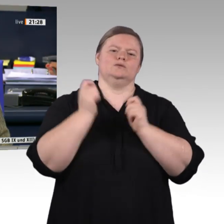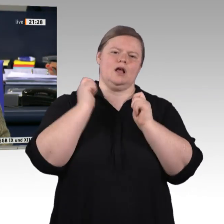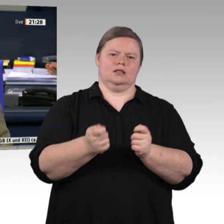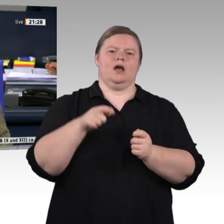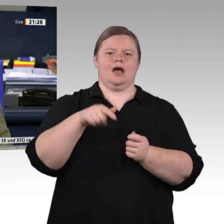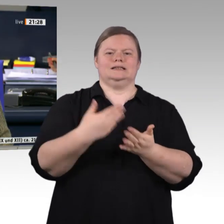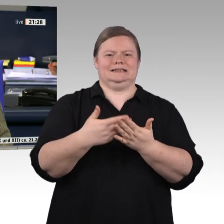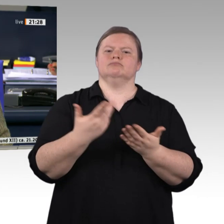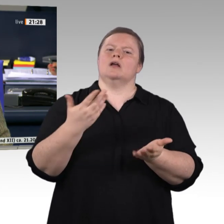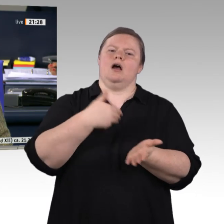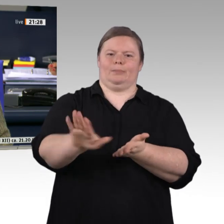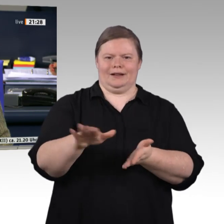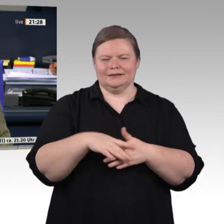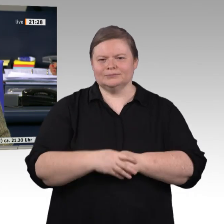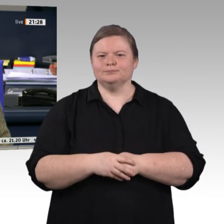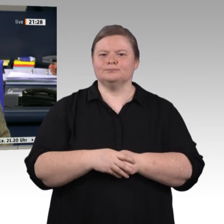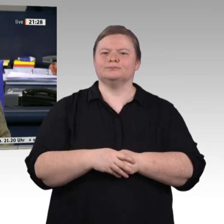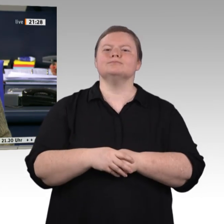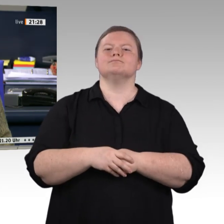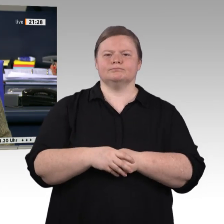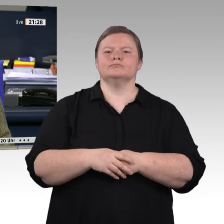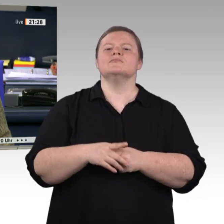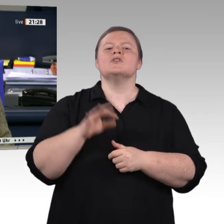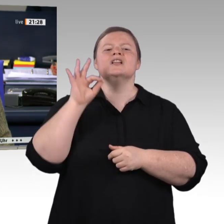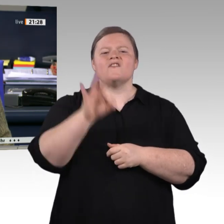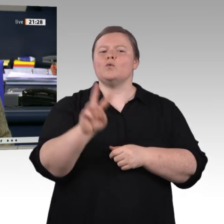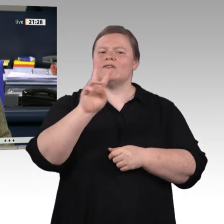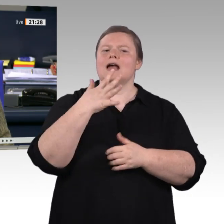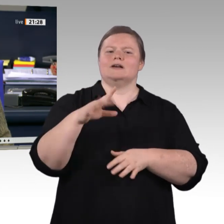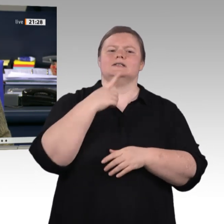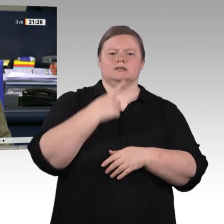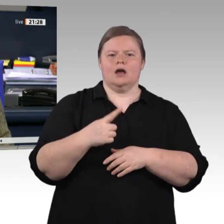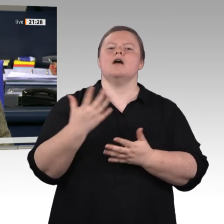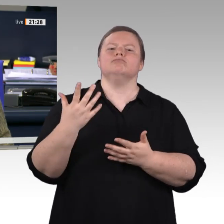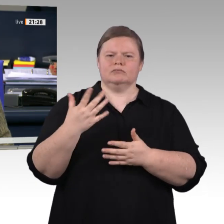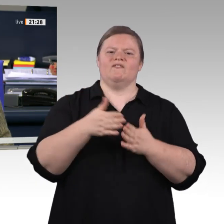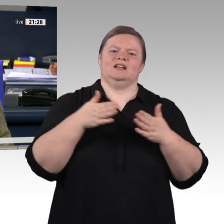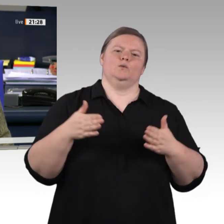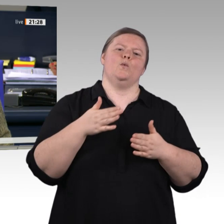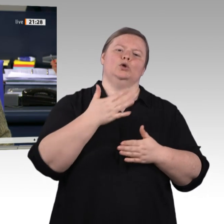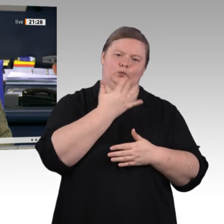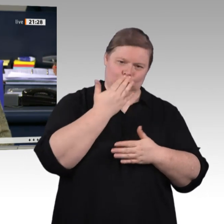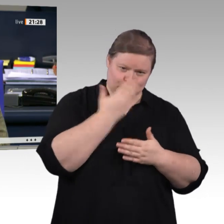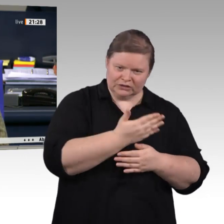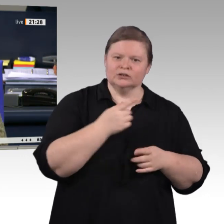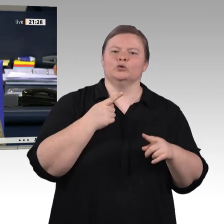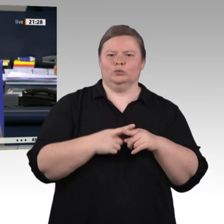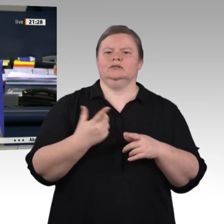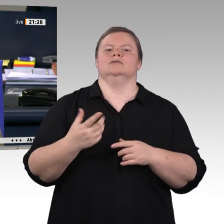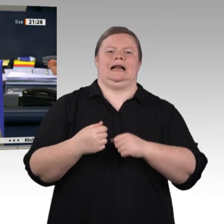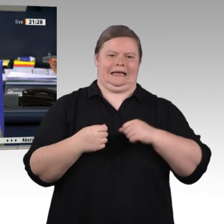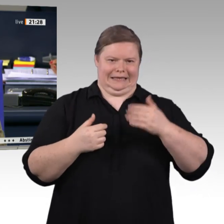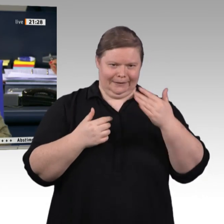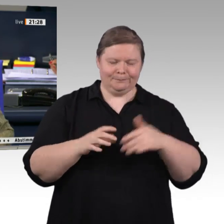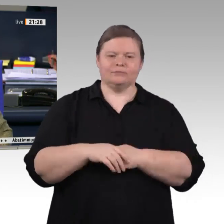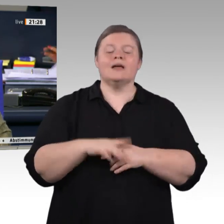und Bündnis 90. Die Grünen dagegen gestimmt haben die Fraktionen der SPD, der CDU, CSU und der FDP. Und